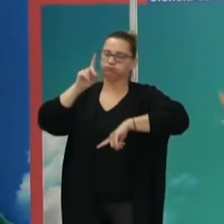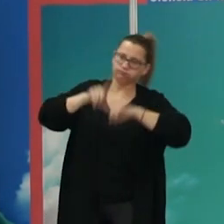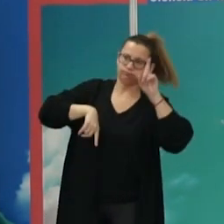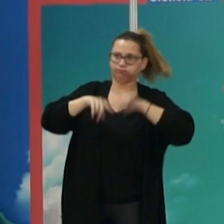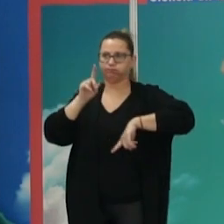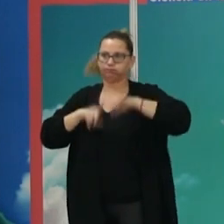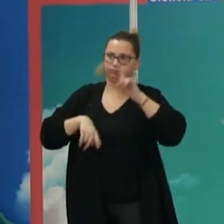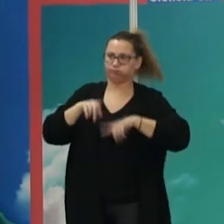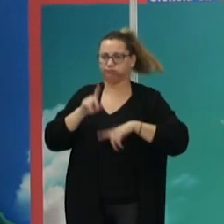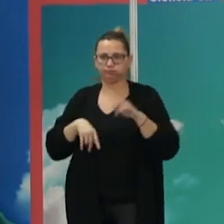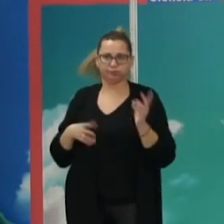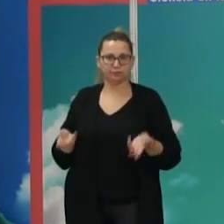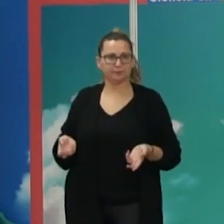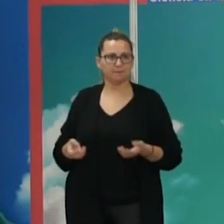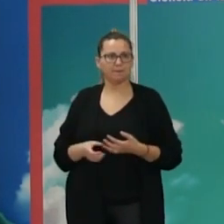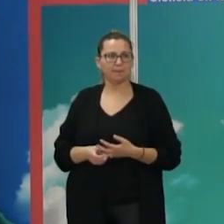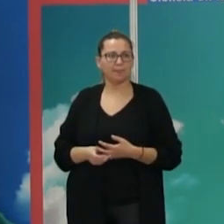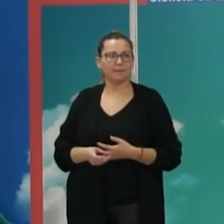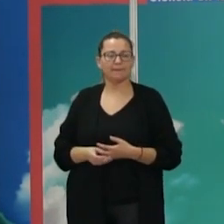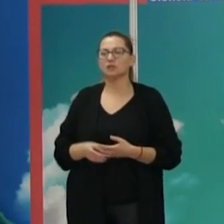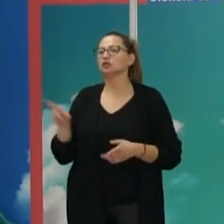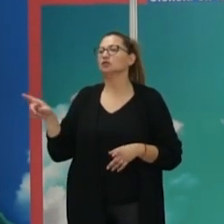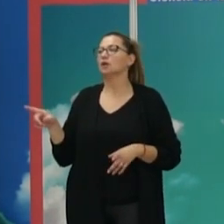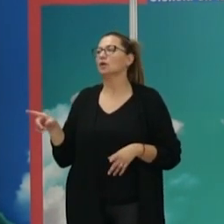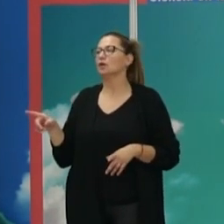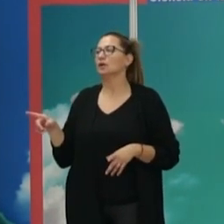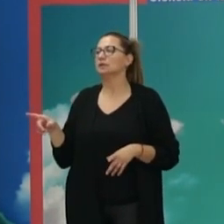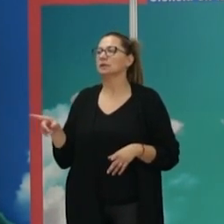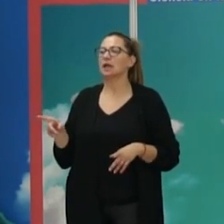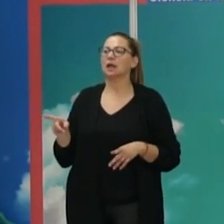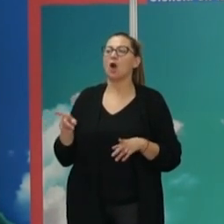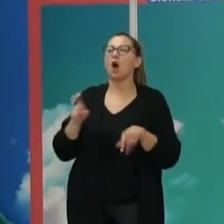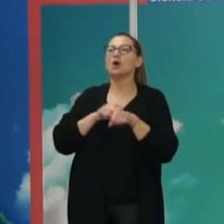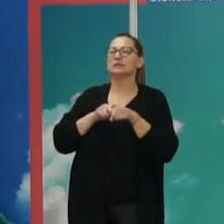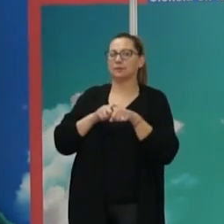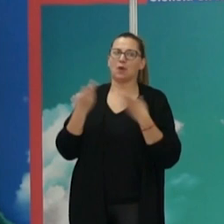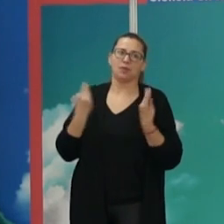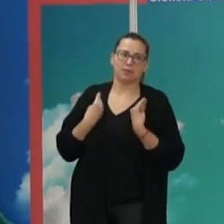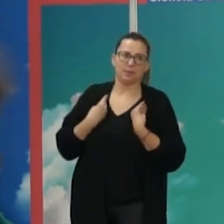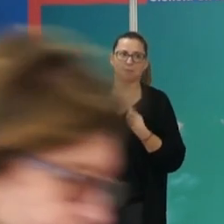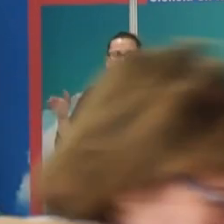hay, digamos que, estados graduales entre la vida, los prototipos de vida y muerte.